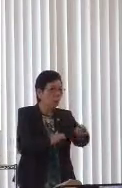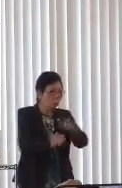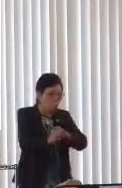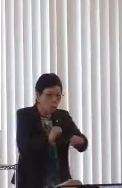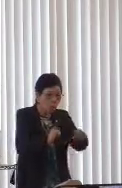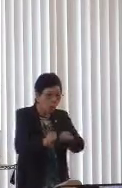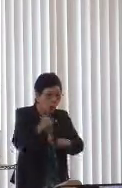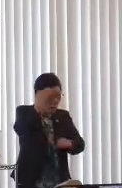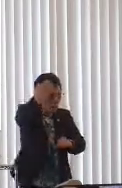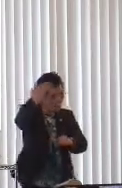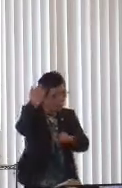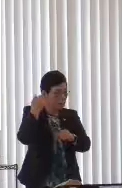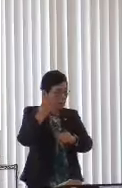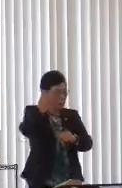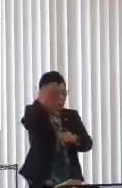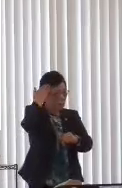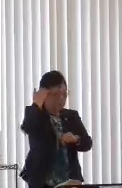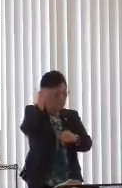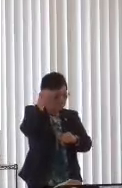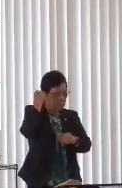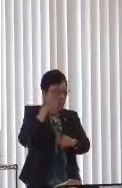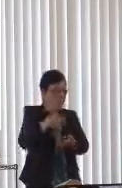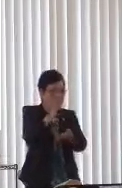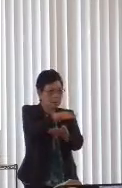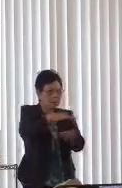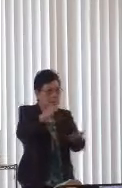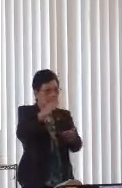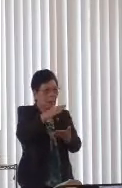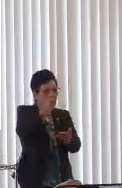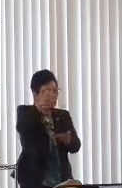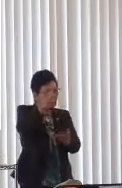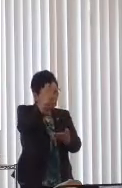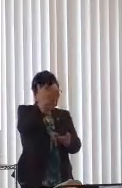油を備えることなんだ。